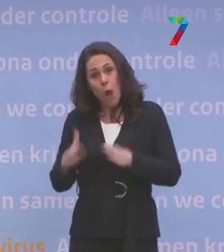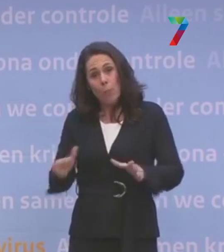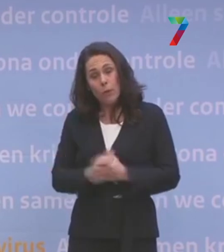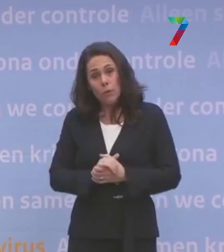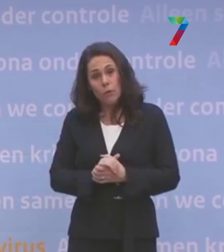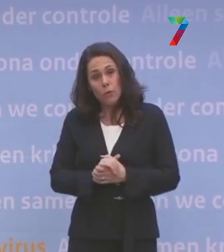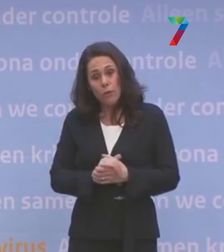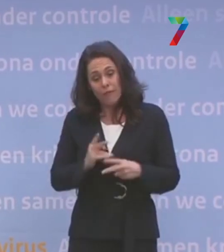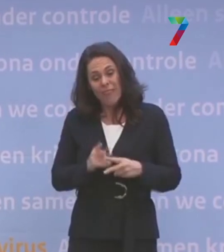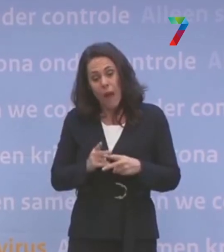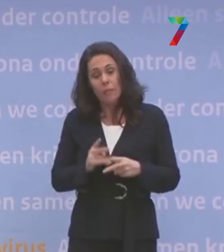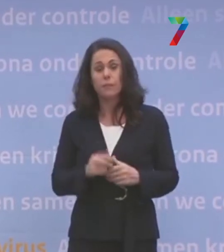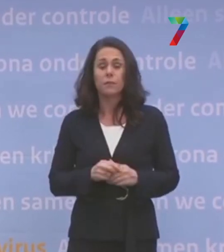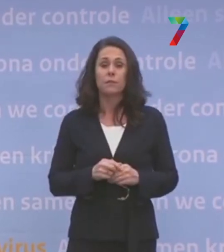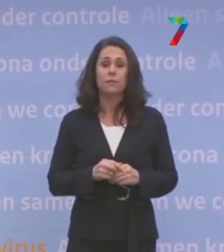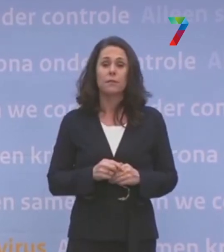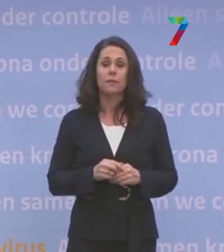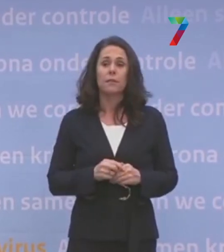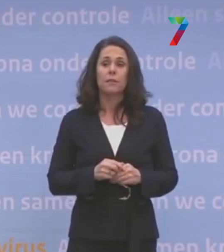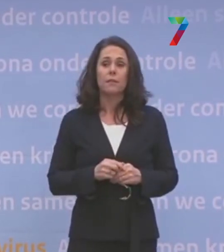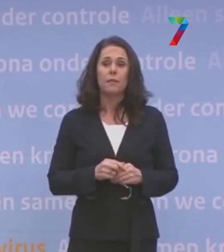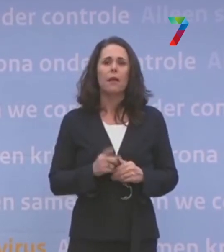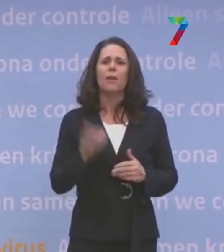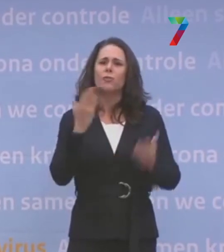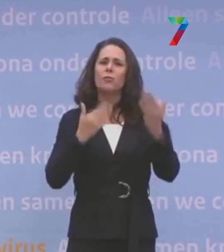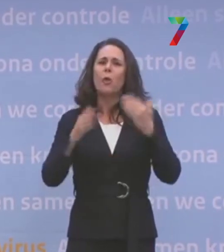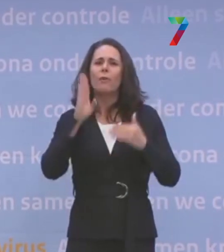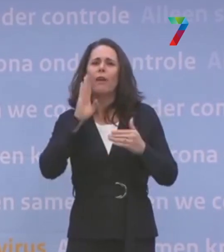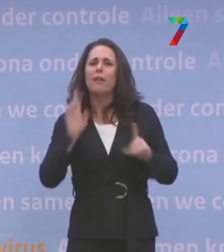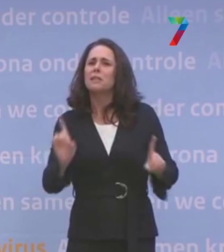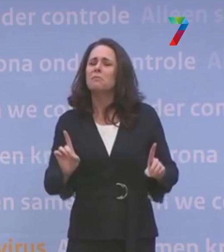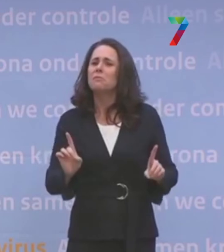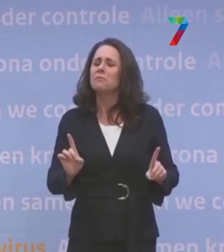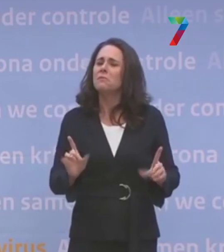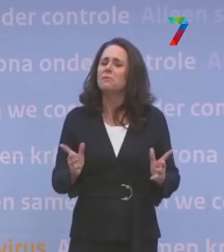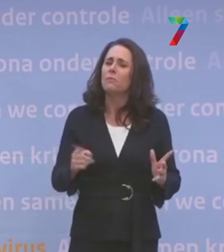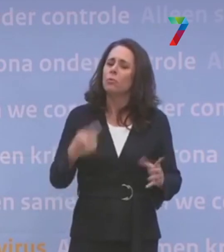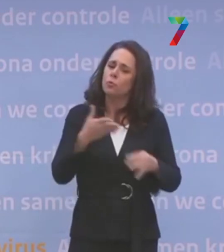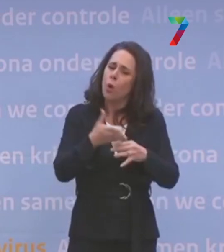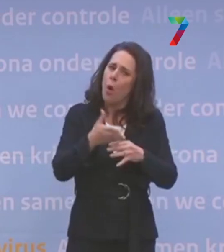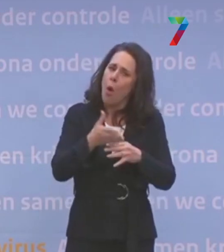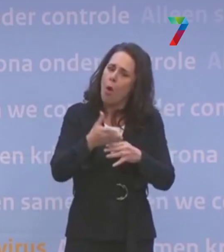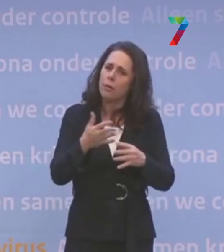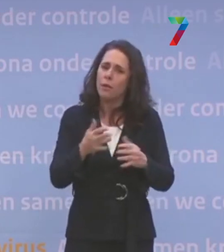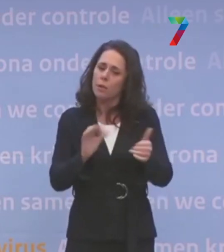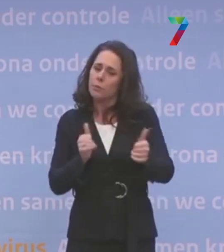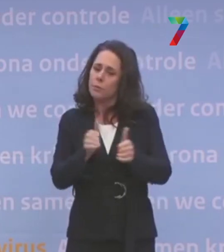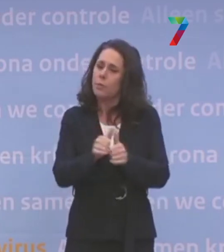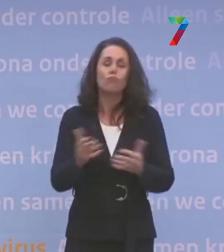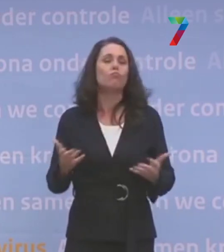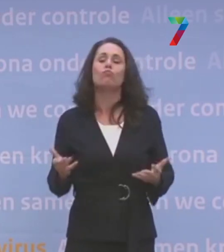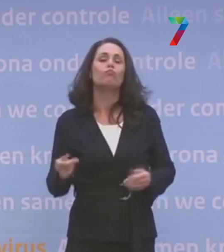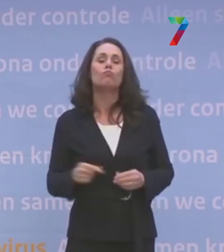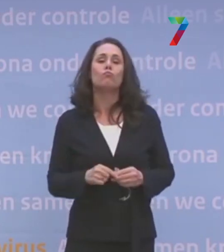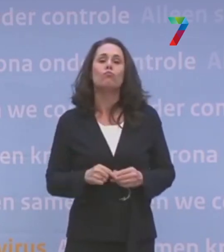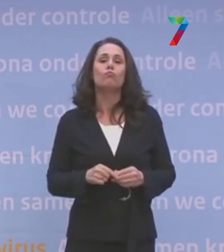naar verwachting. Wat betekent dat voor de zomervakantie? Moeten de scholieren dan door om het achterstallig werk... Het is niet voorzien. Voorzien is nu